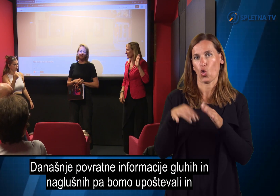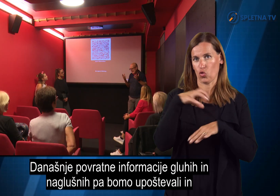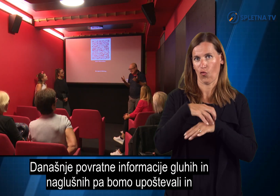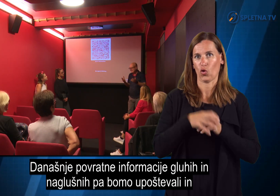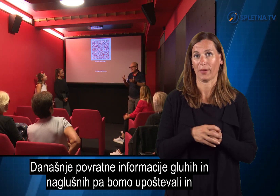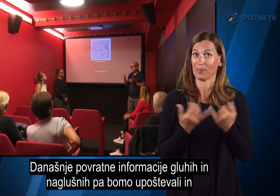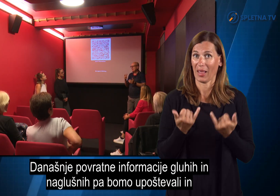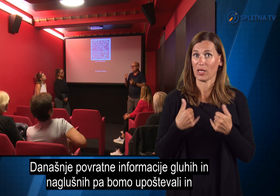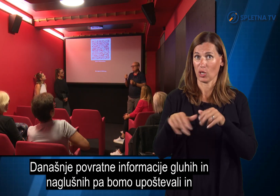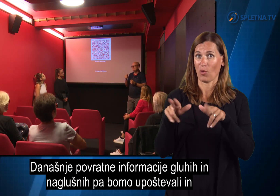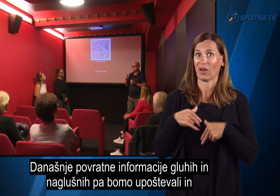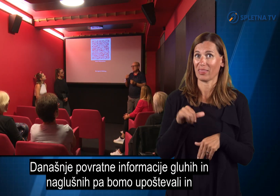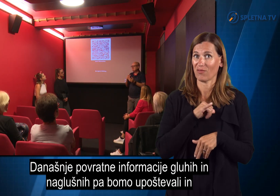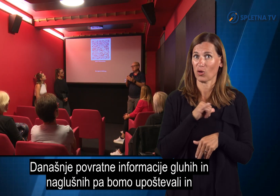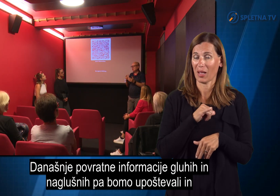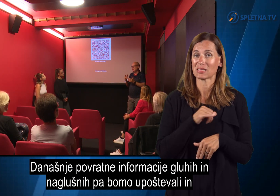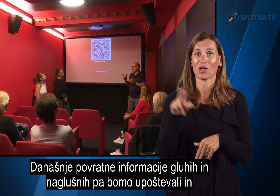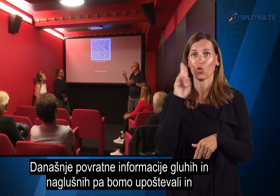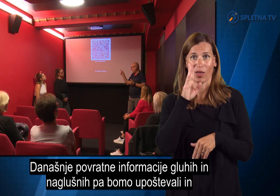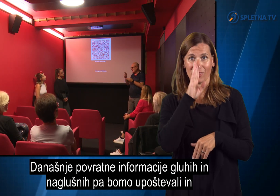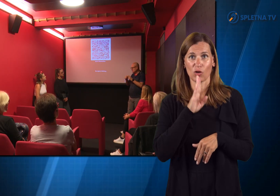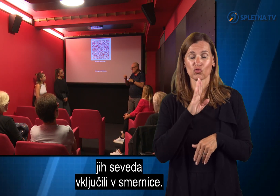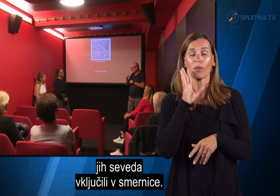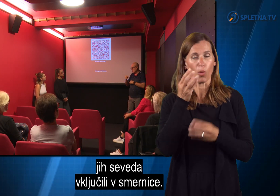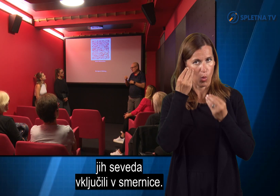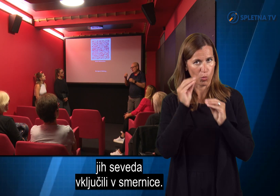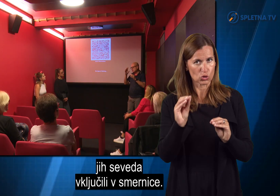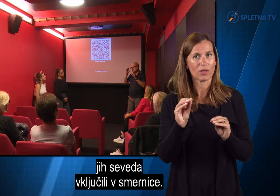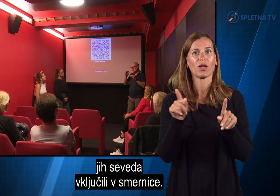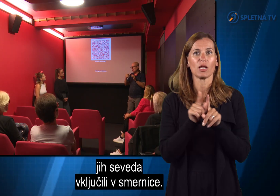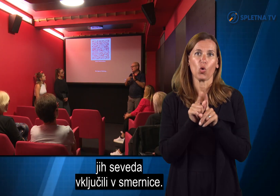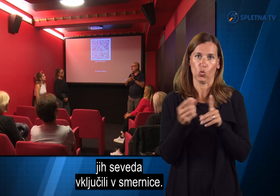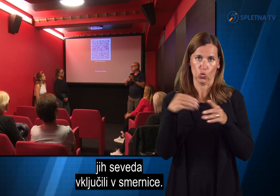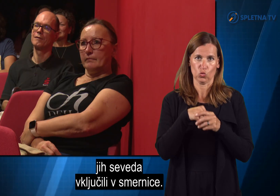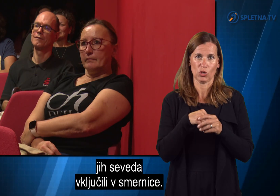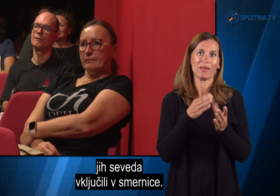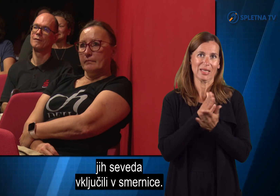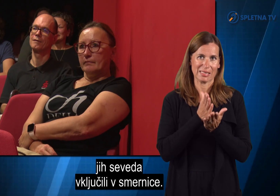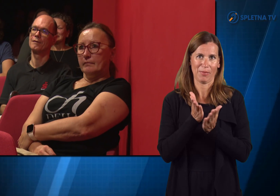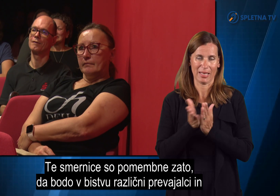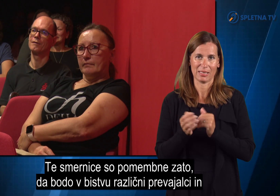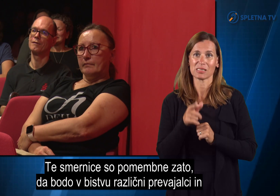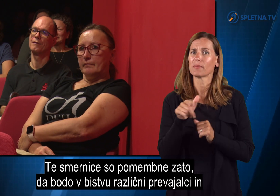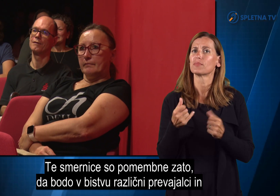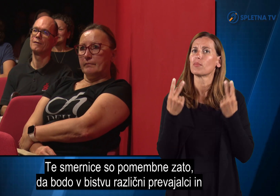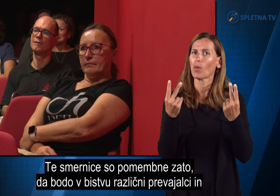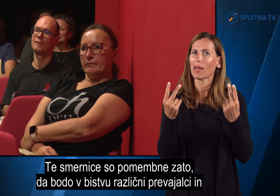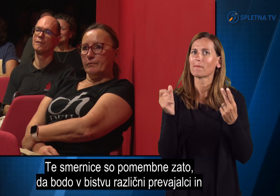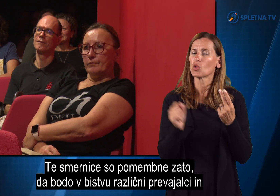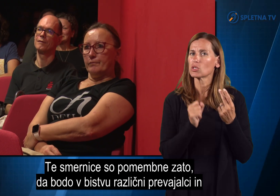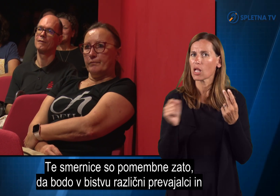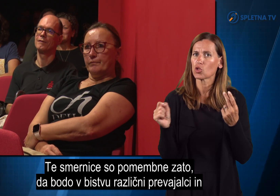Današnje povratne informacije gluhih in naglušnih pa bomo upoštevali in jih seveda vključili tudi v smernice. Te smernice pomembne zato,